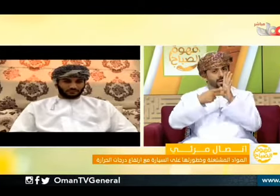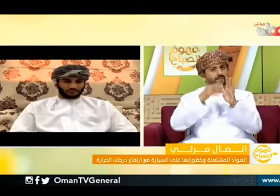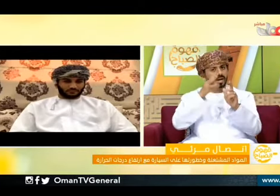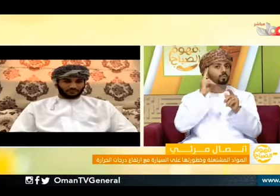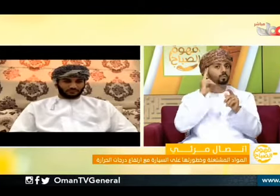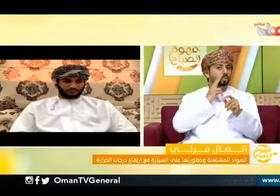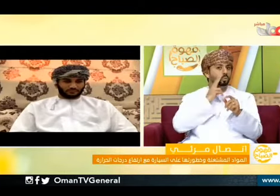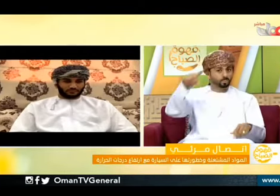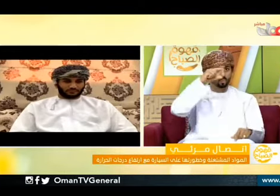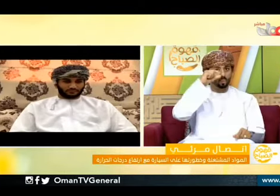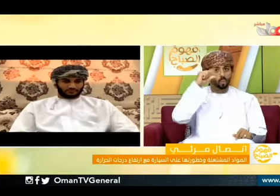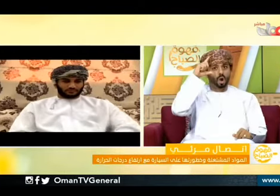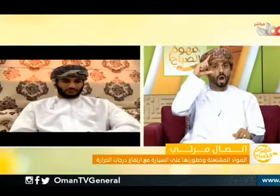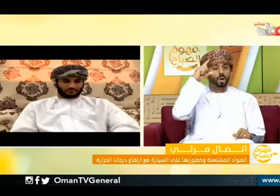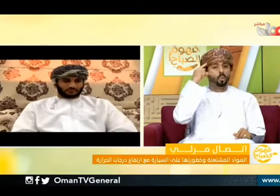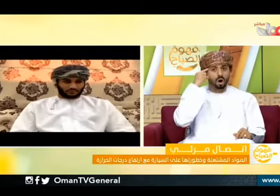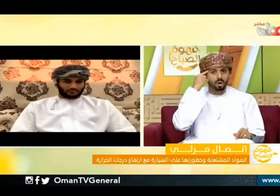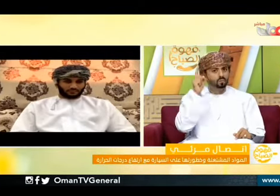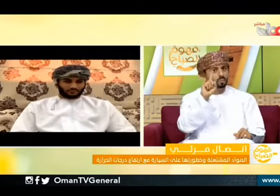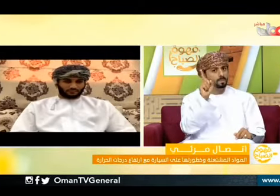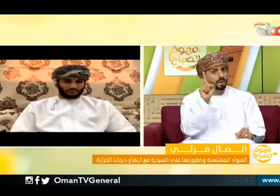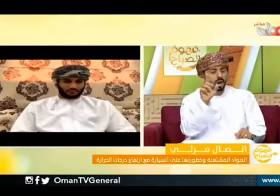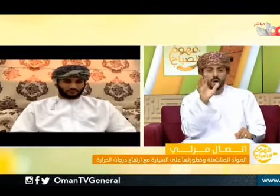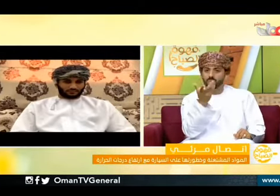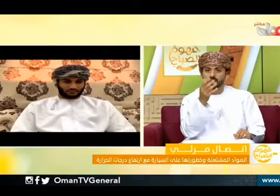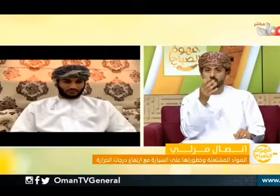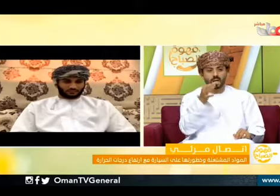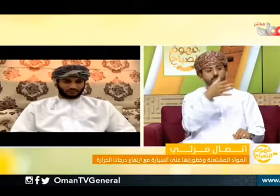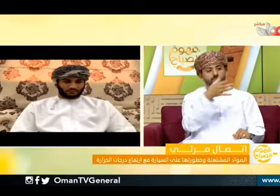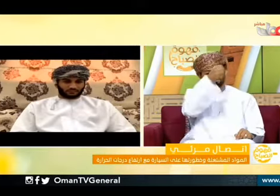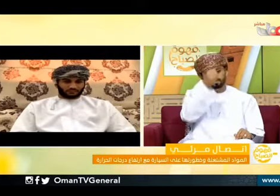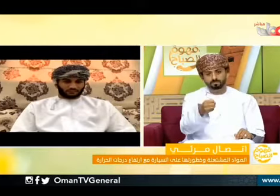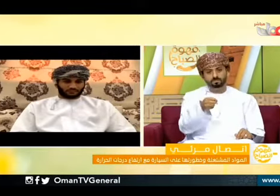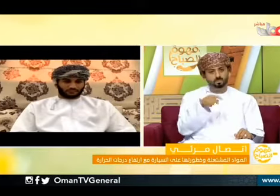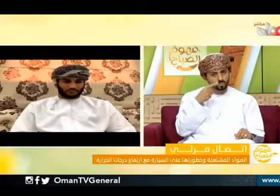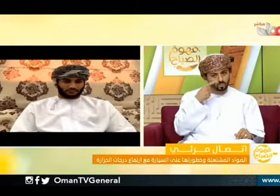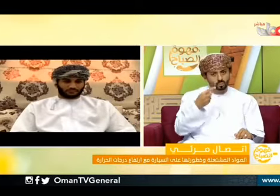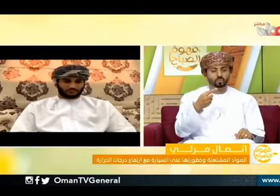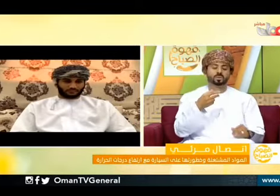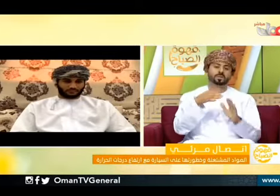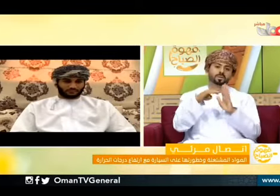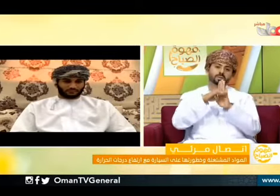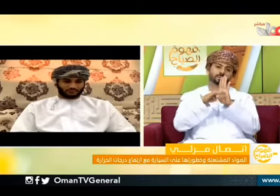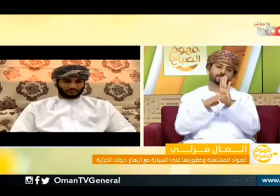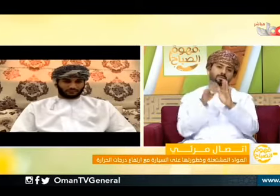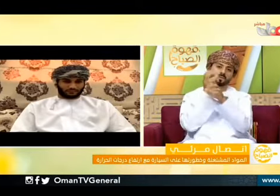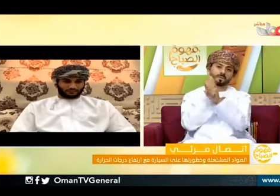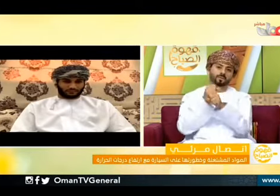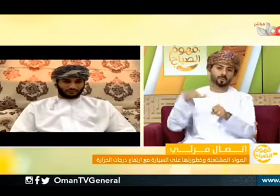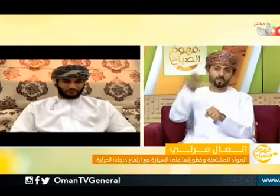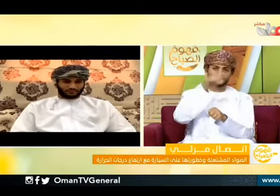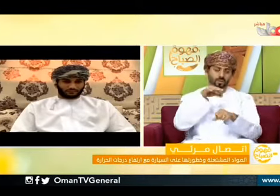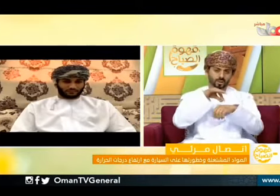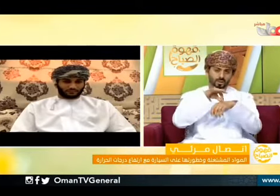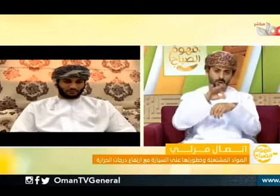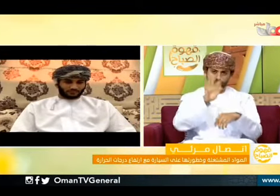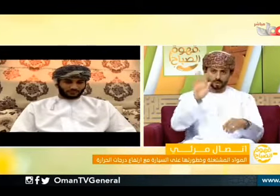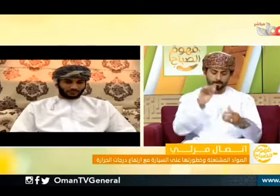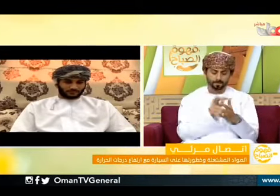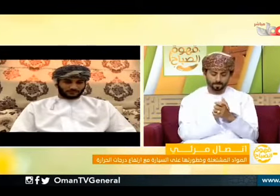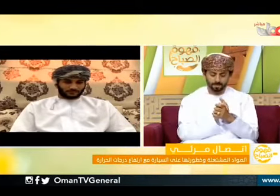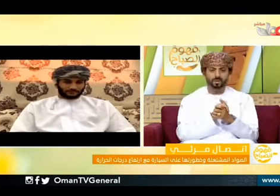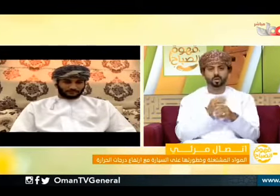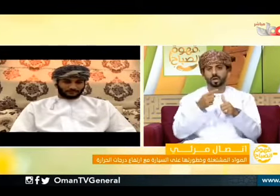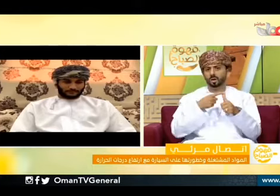سواء كانت الإطارات أو كل ما يتعلق بالمركبة. وهناك أيضا إجراءات توعوية احنا أيضا لابد